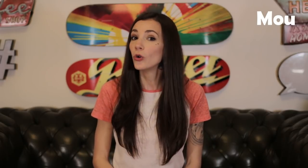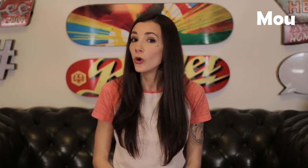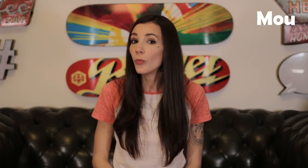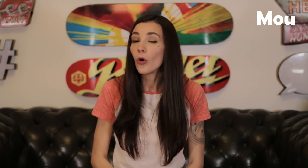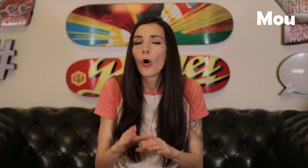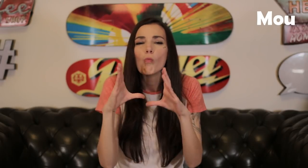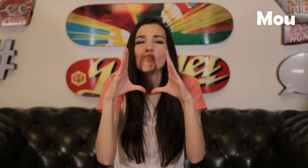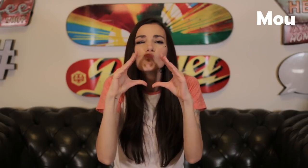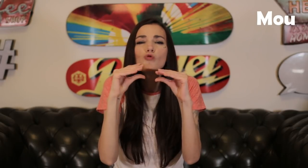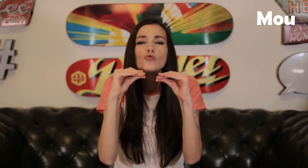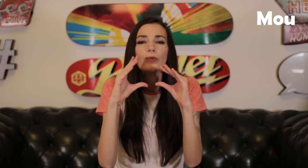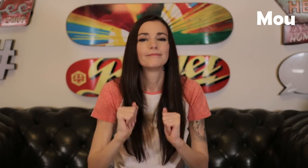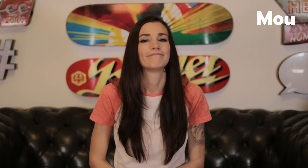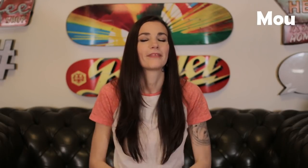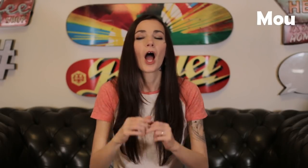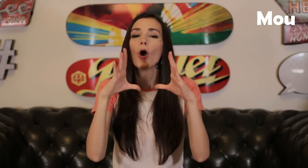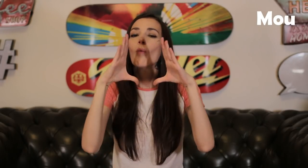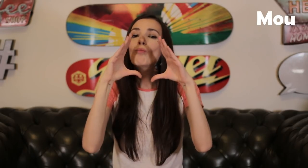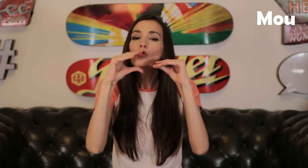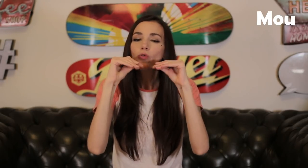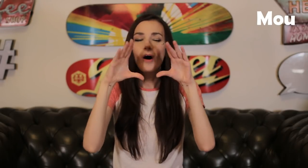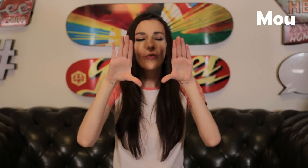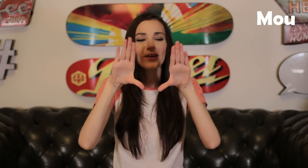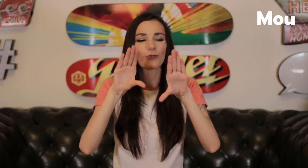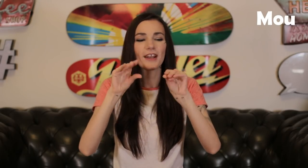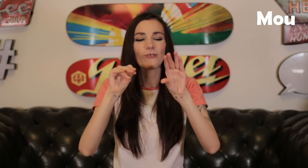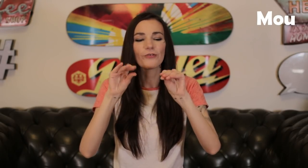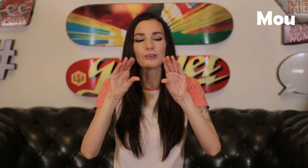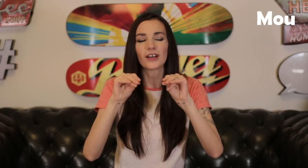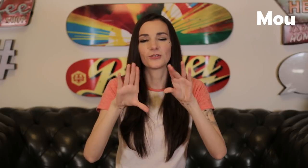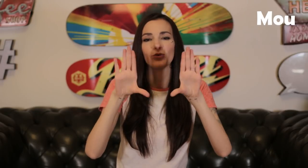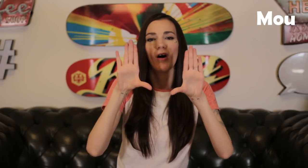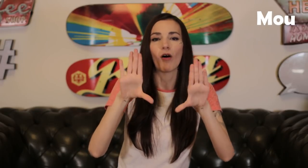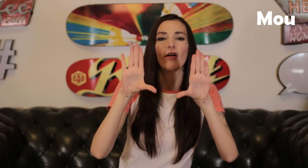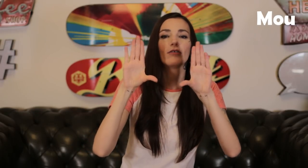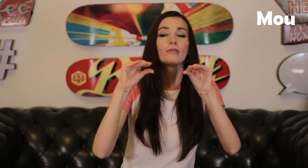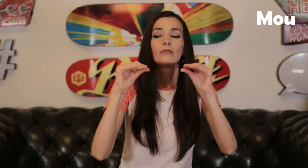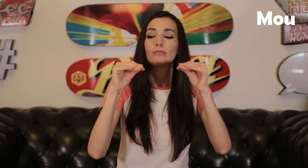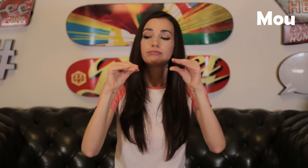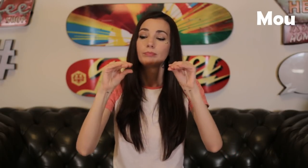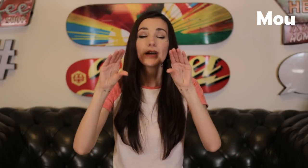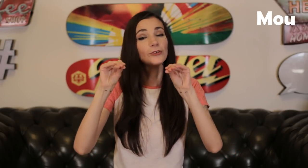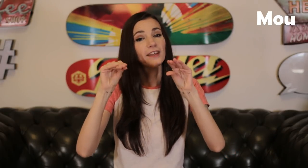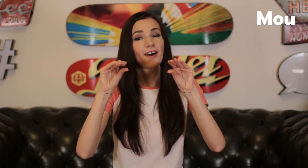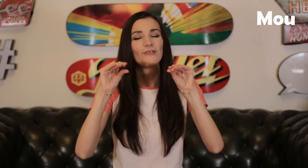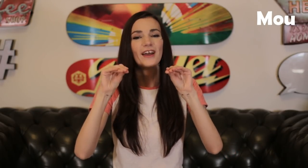Le mot mou, mou, on a donc la configuration en bec de canard ouvert